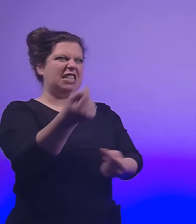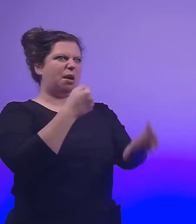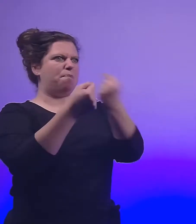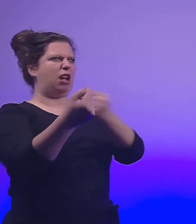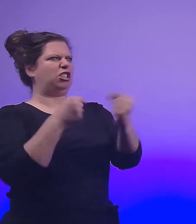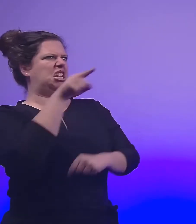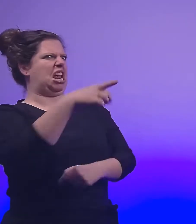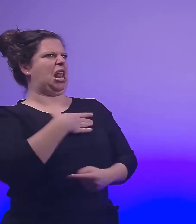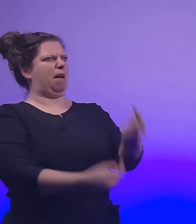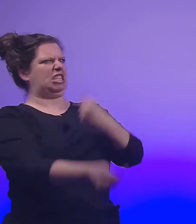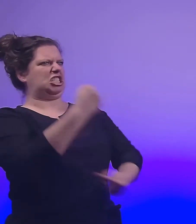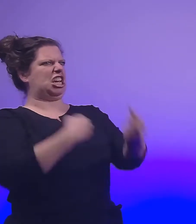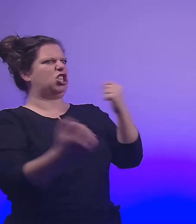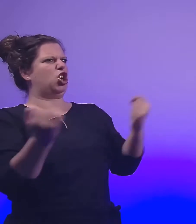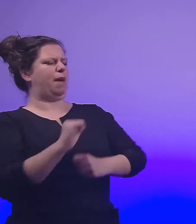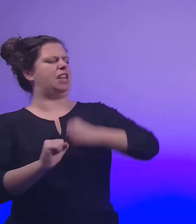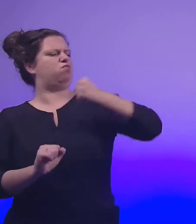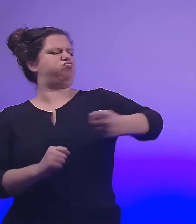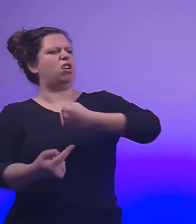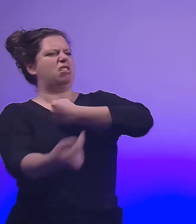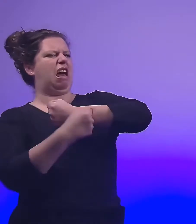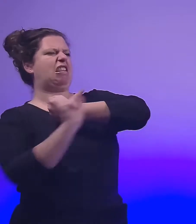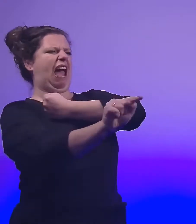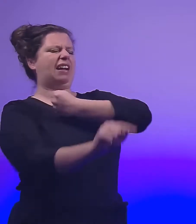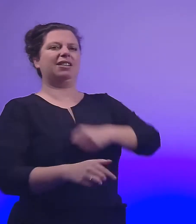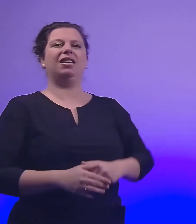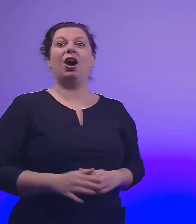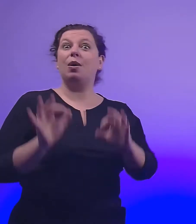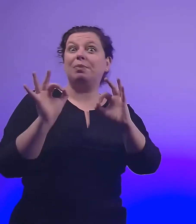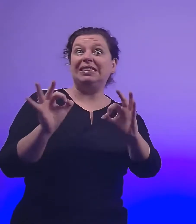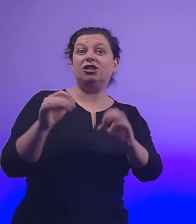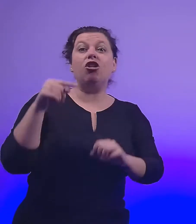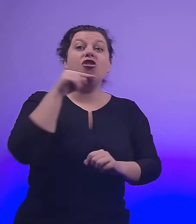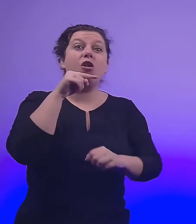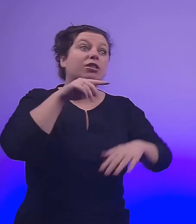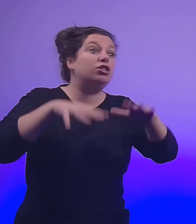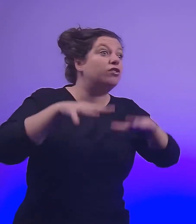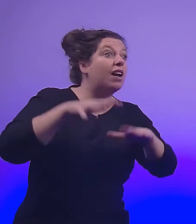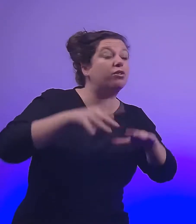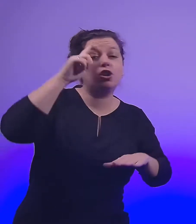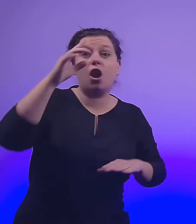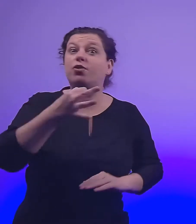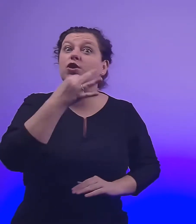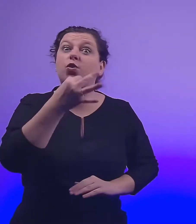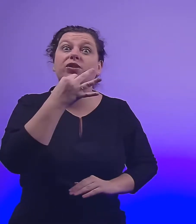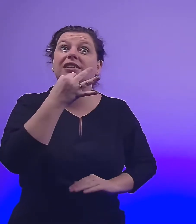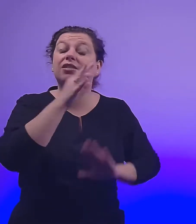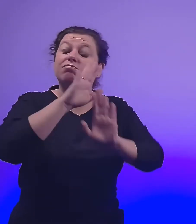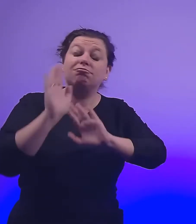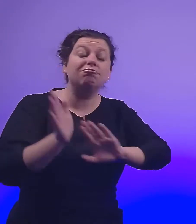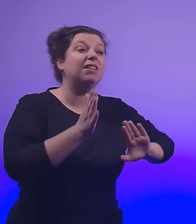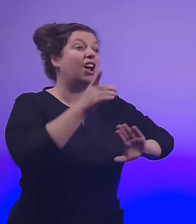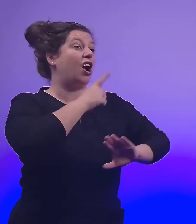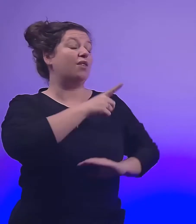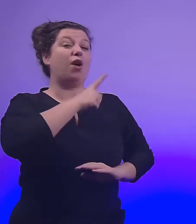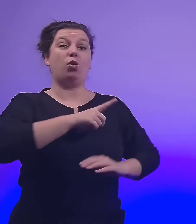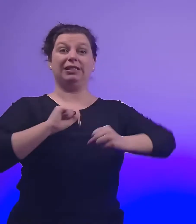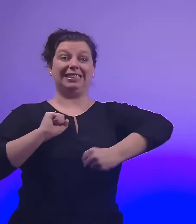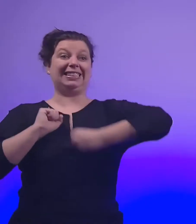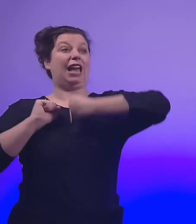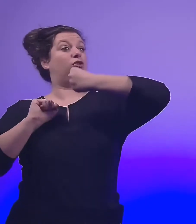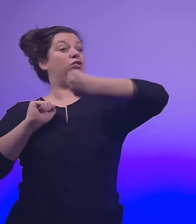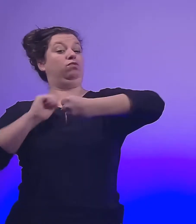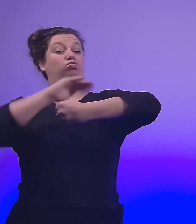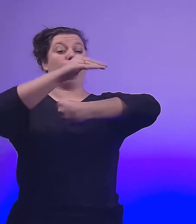schiet, dus mij niet raken. Precies. Dus niet geloven in leugens en twijfels hoeft helemaal niet... als je dat schild maar voor je houdt. Ja, gaan we